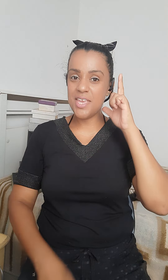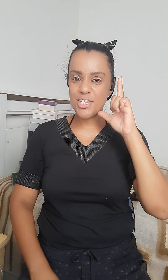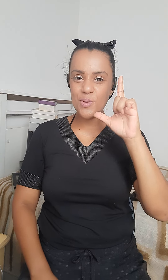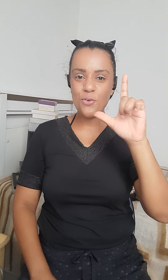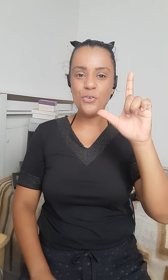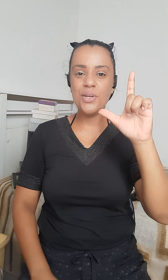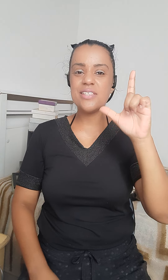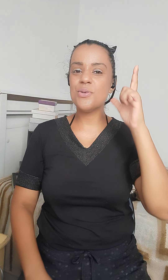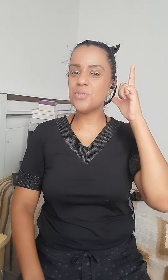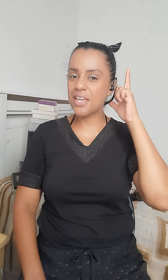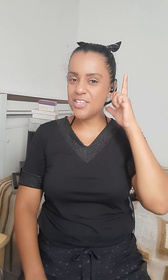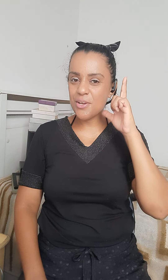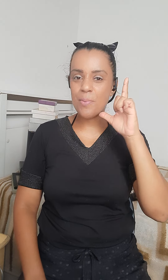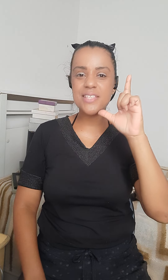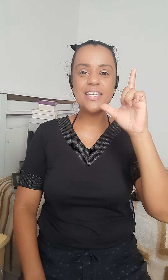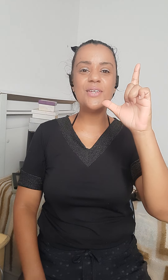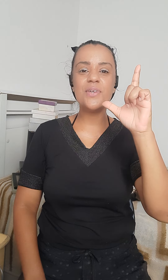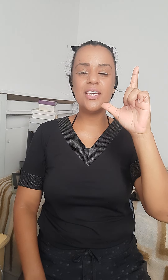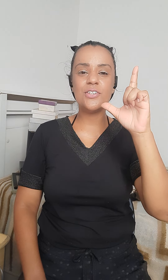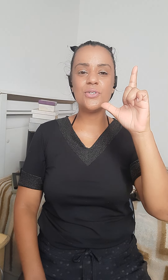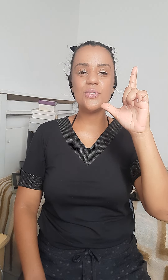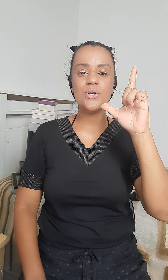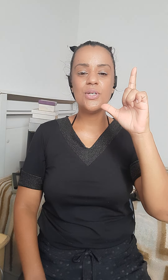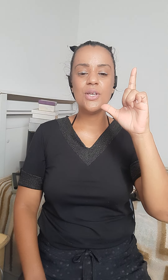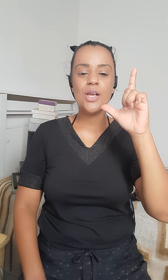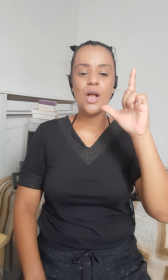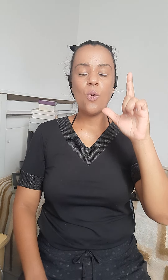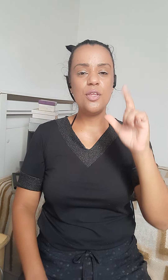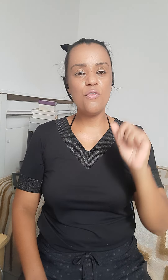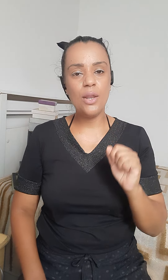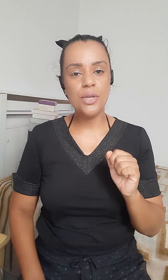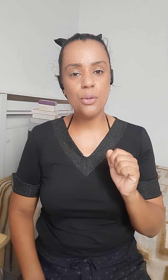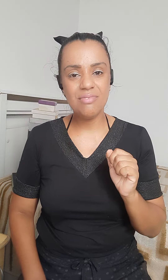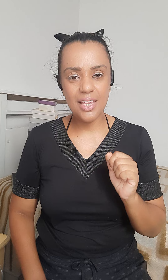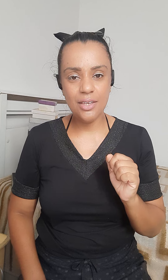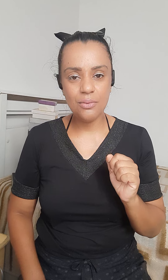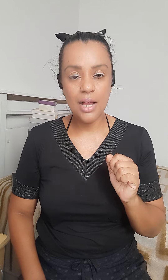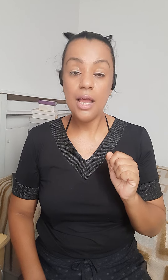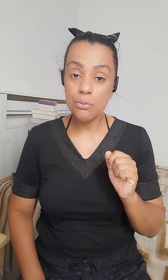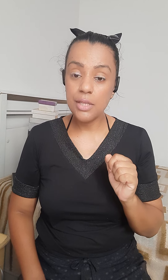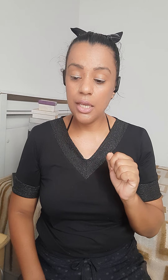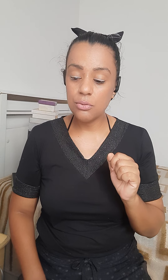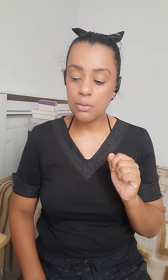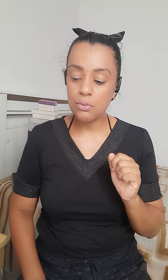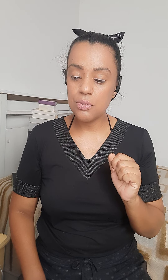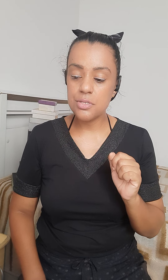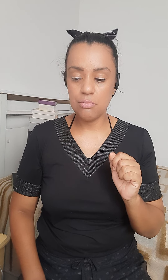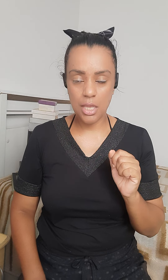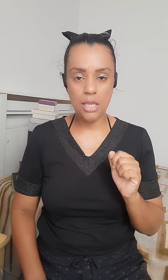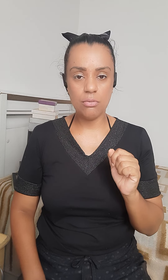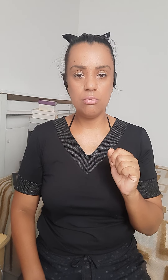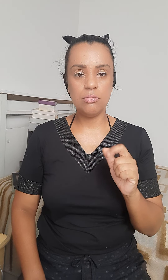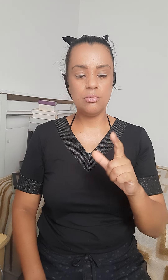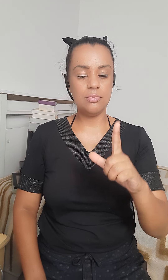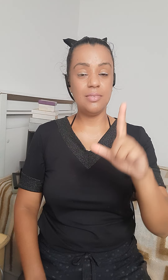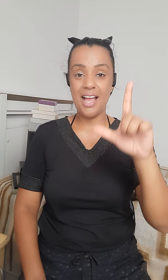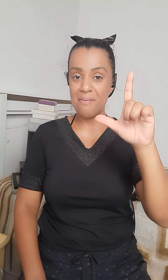Mesma configuração, só que aí já passa aqui no queixo. Quando eu falo que eu tenho tal coisa, eu tenho a